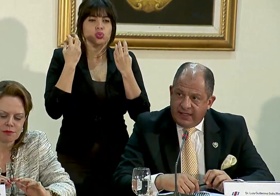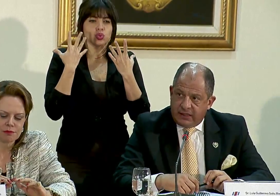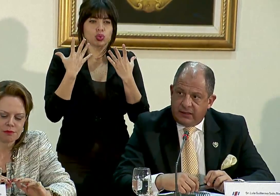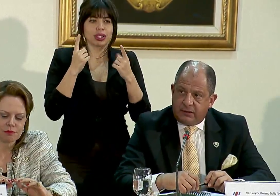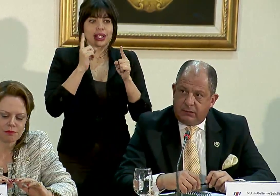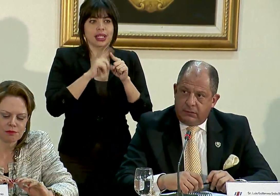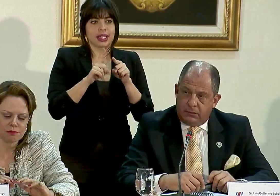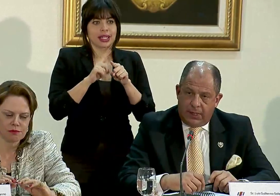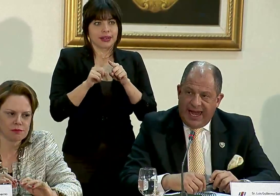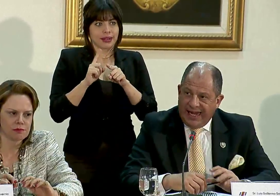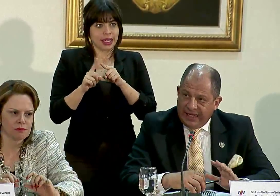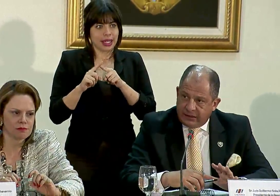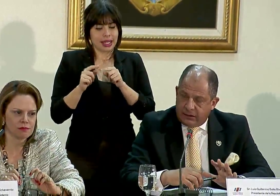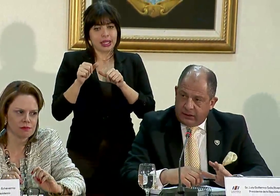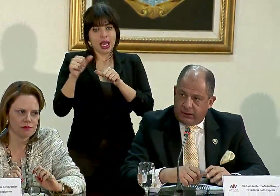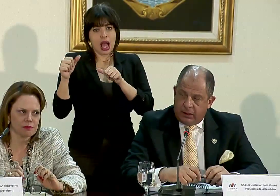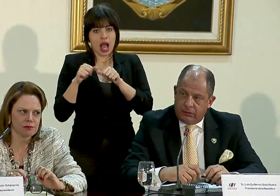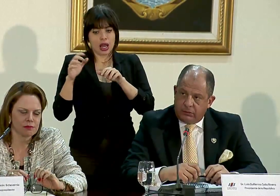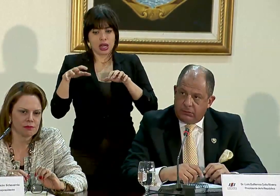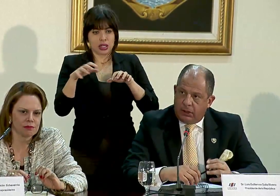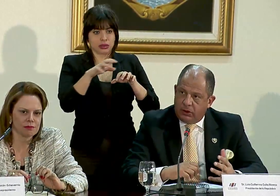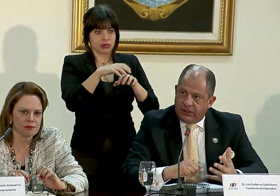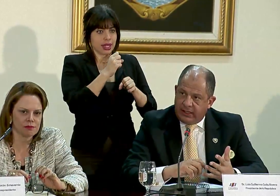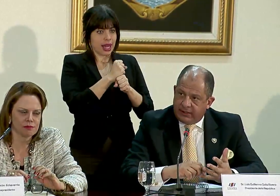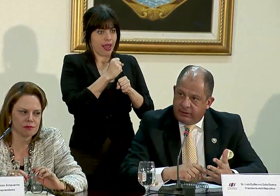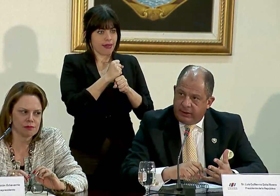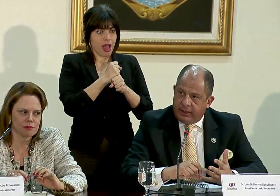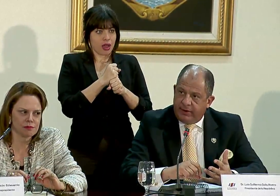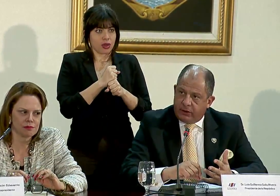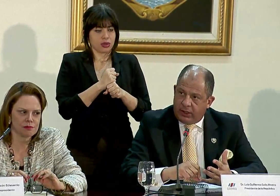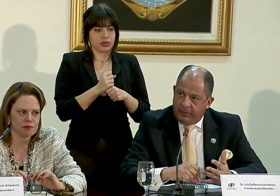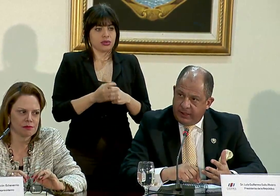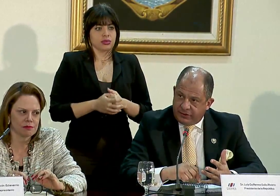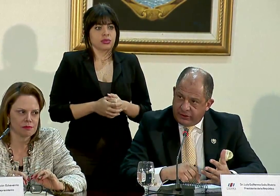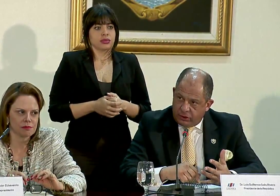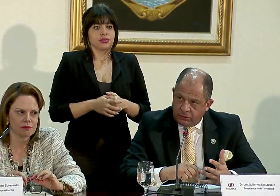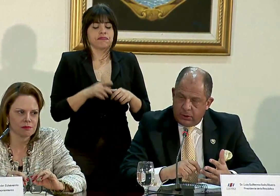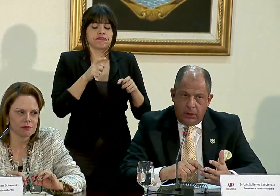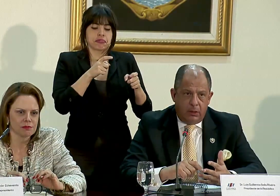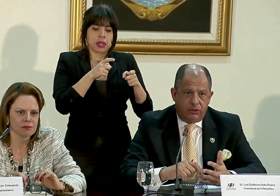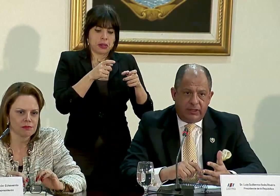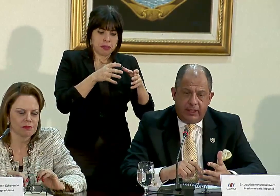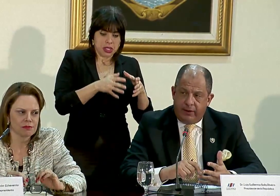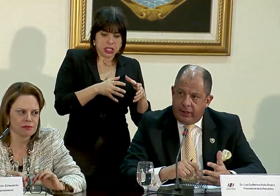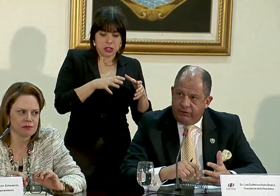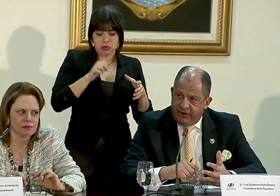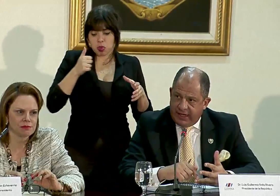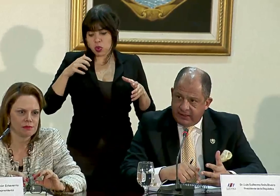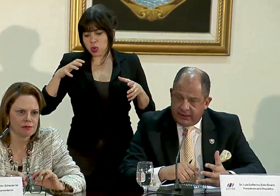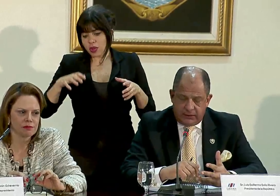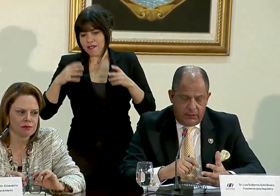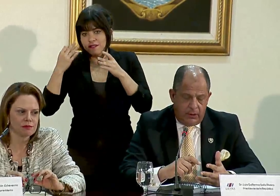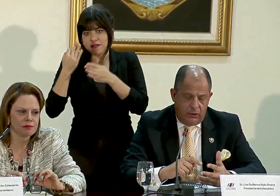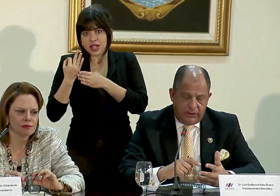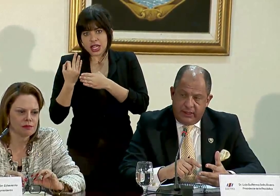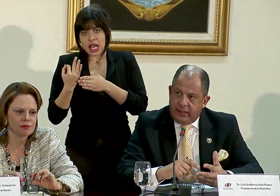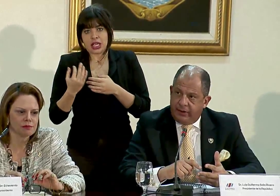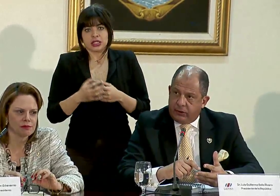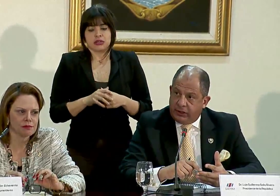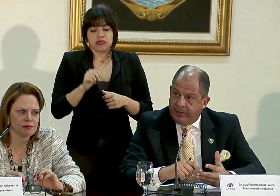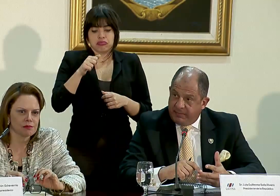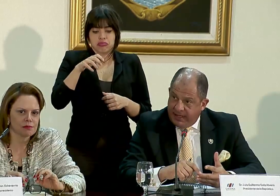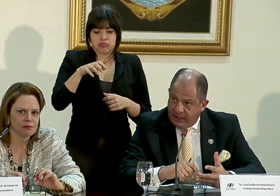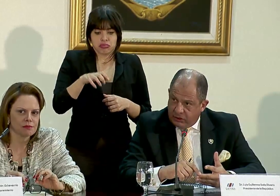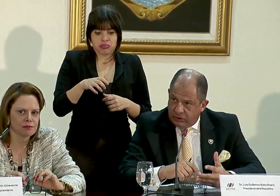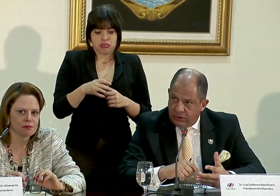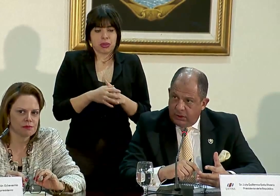diferentes áreas de trabajo algunas tienen que ver con administración otras tienen que ver con finanzas otras tienen